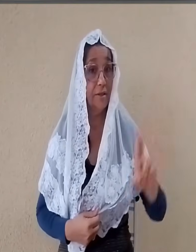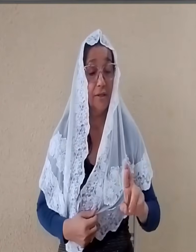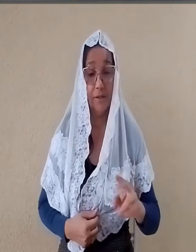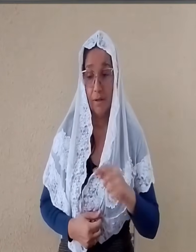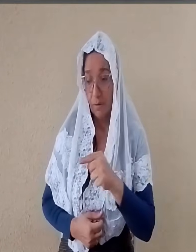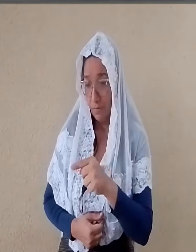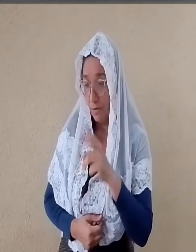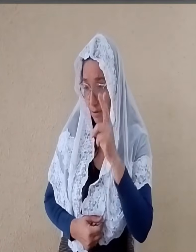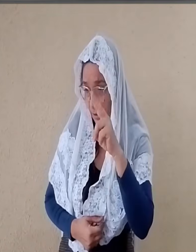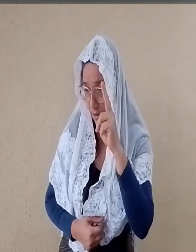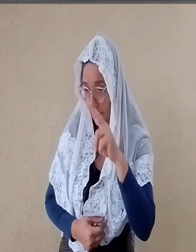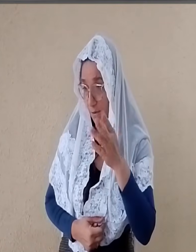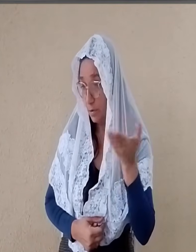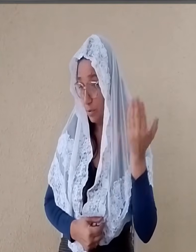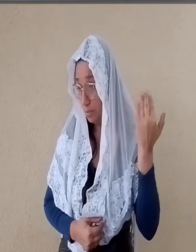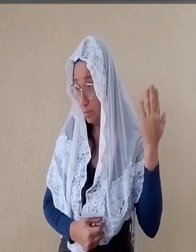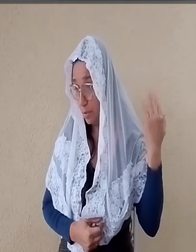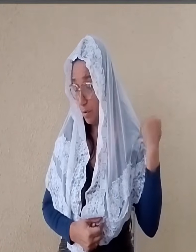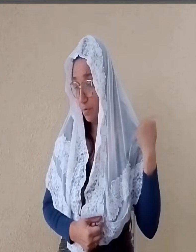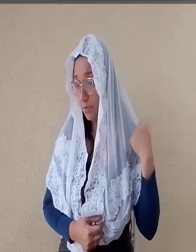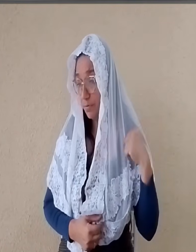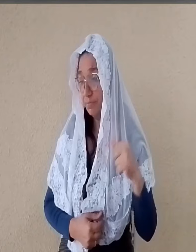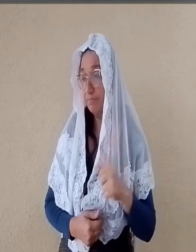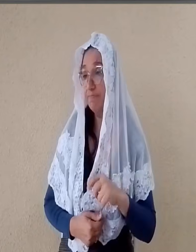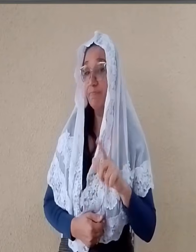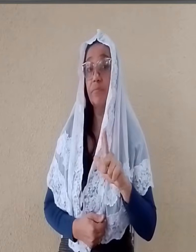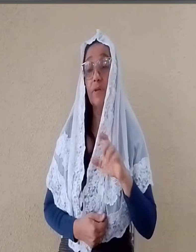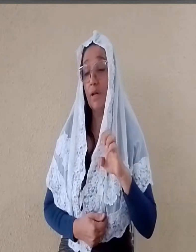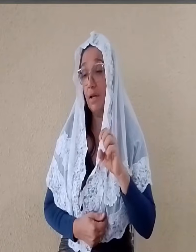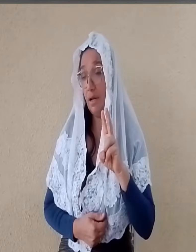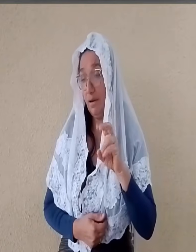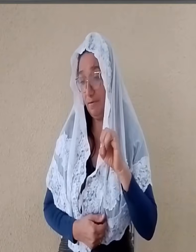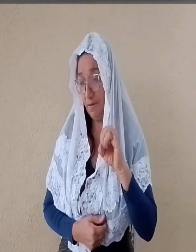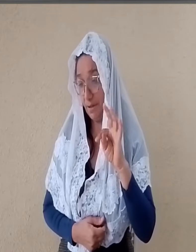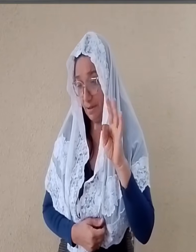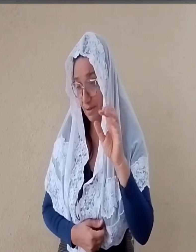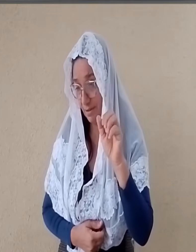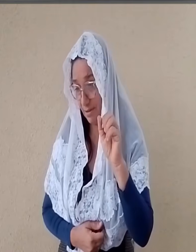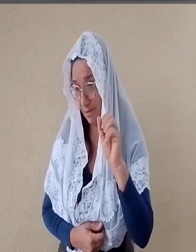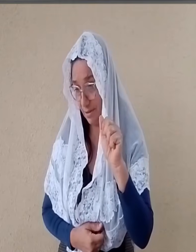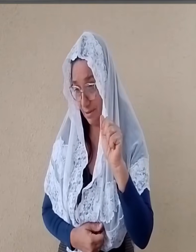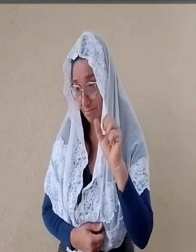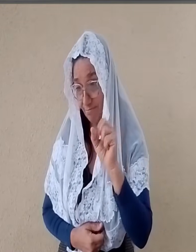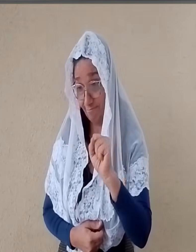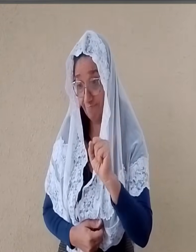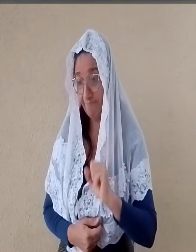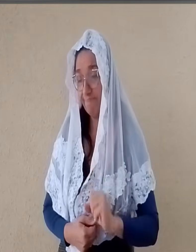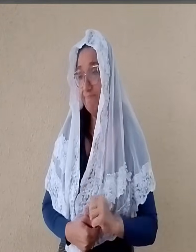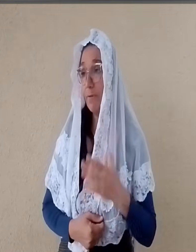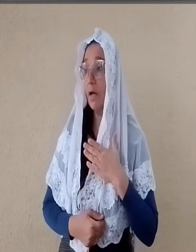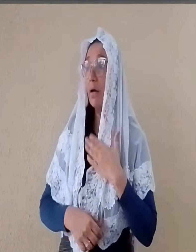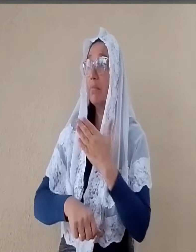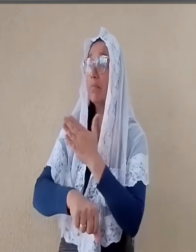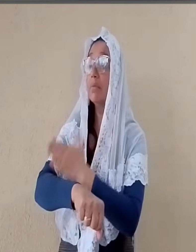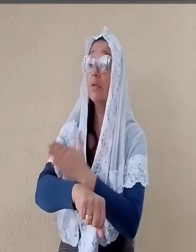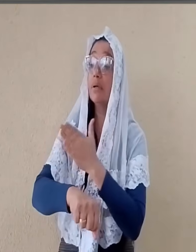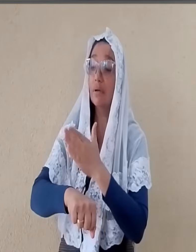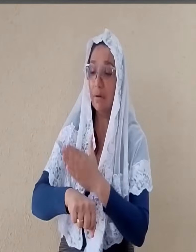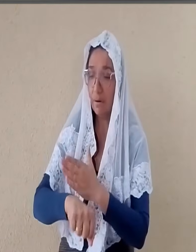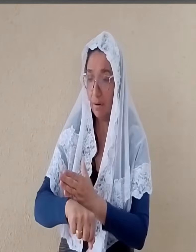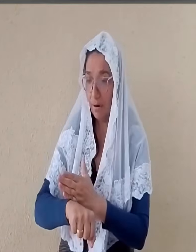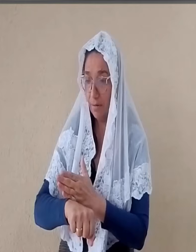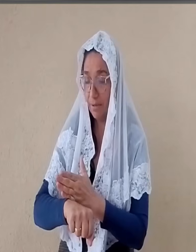tem que ser levada no ombro deles. A minha obra, Davi, ainda que você acha que é bom, ela não pode ser